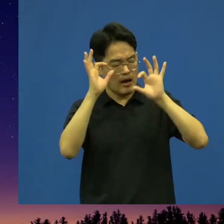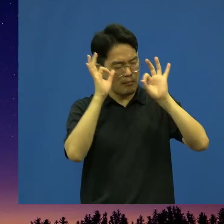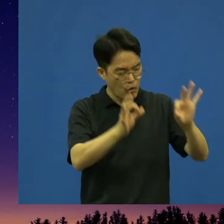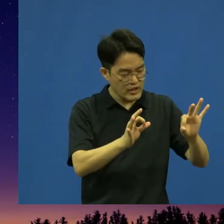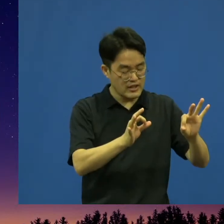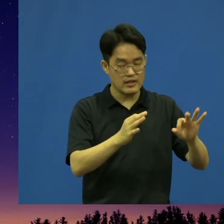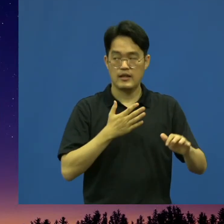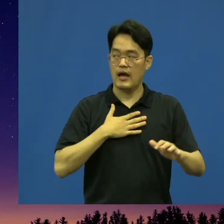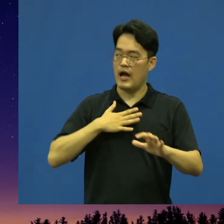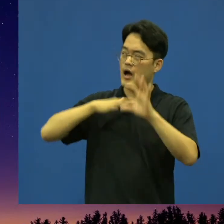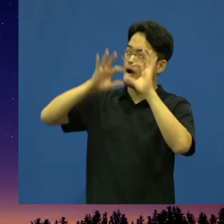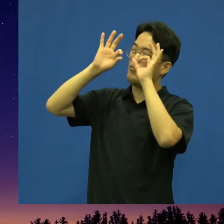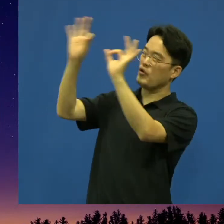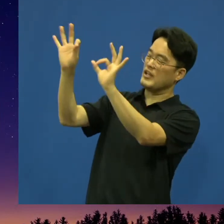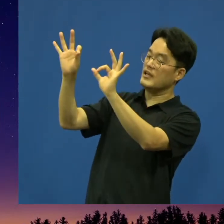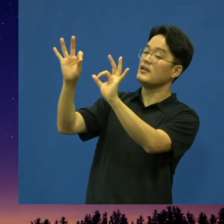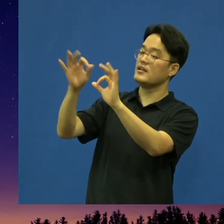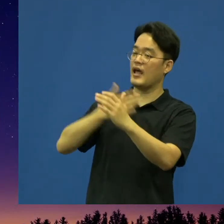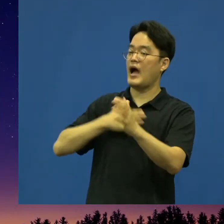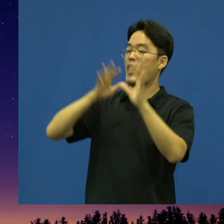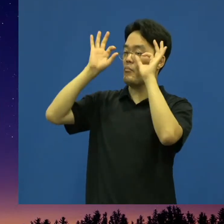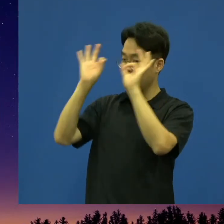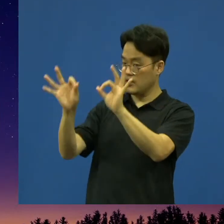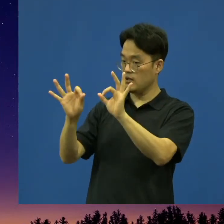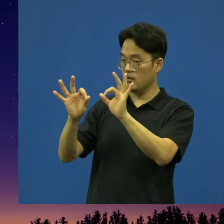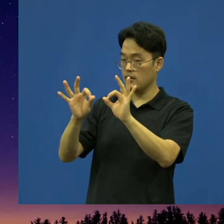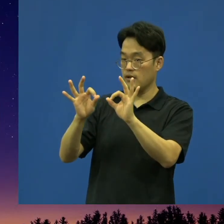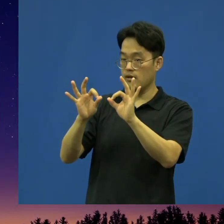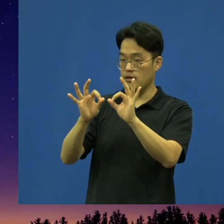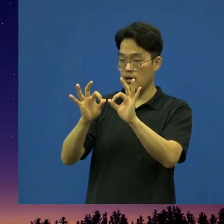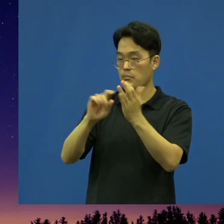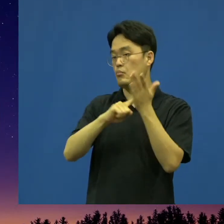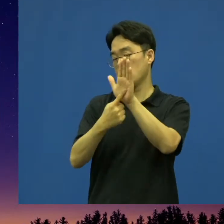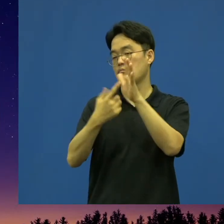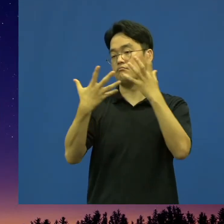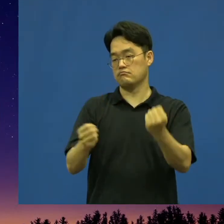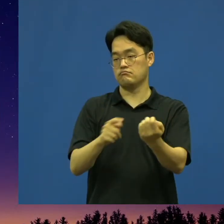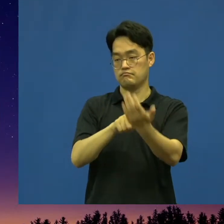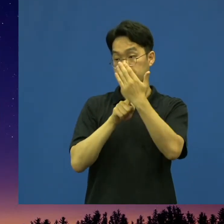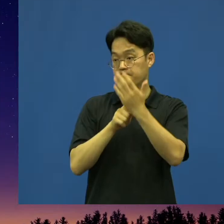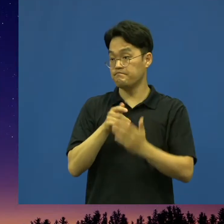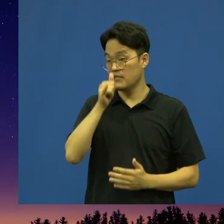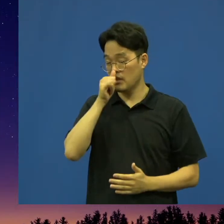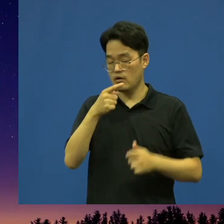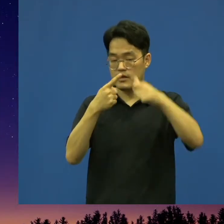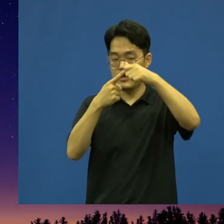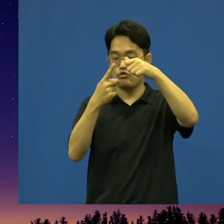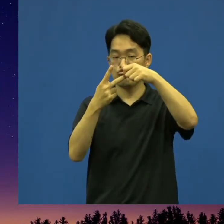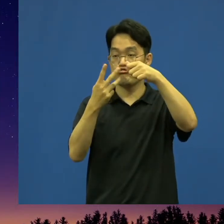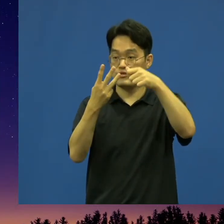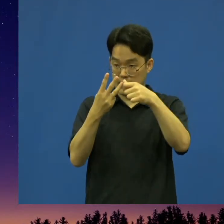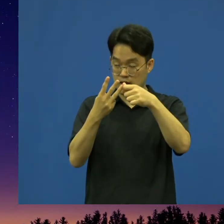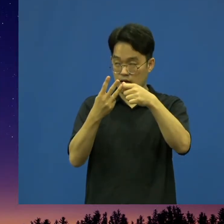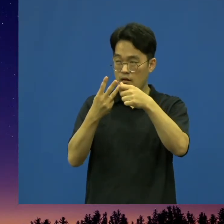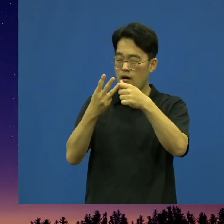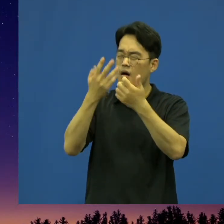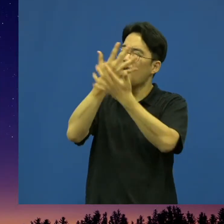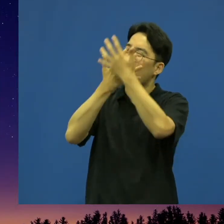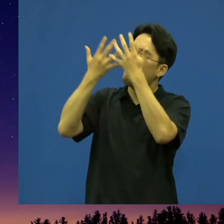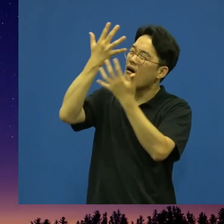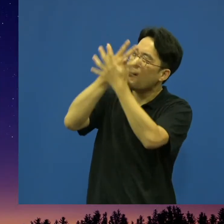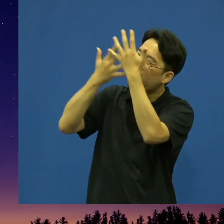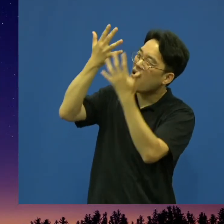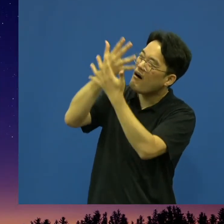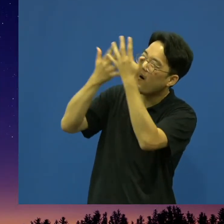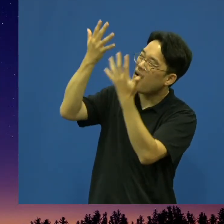보니라는 표현을 중심으로 해서 세 개의 환상이 등장하고 있어요. 그 세 개의